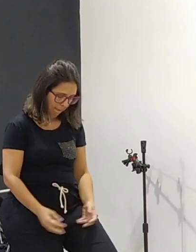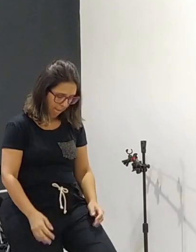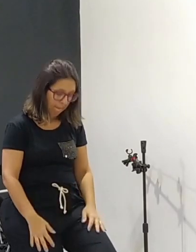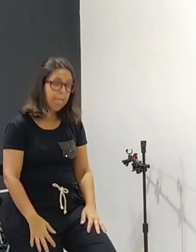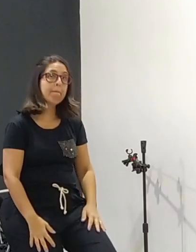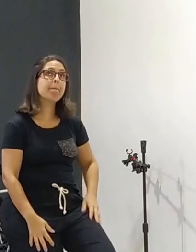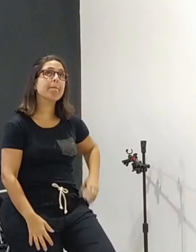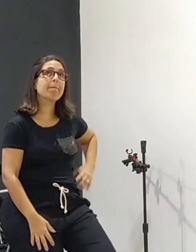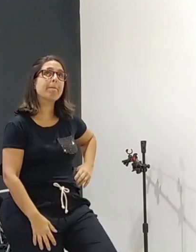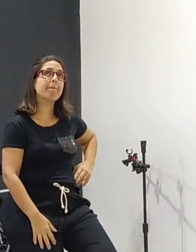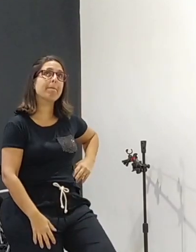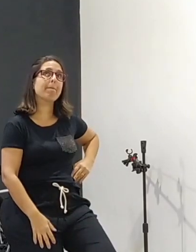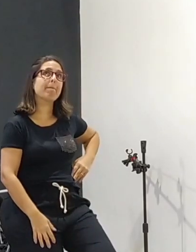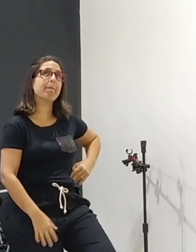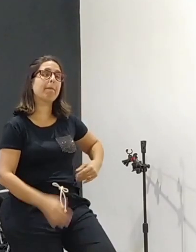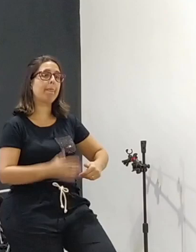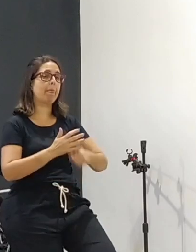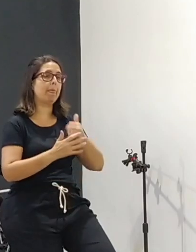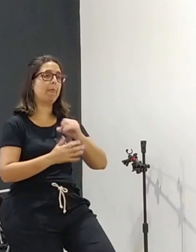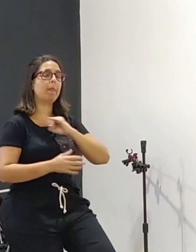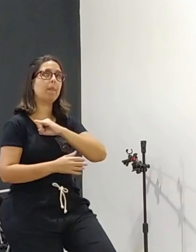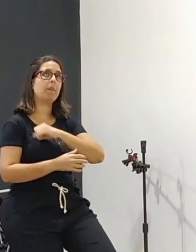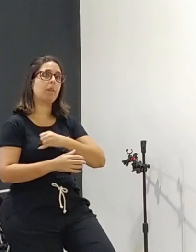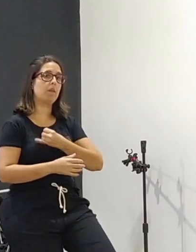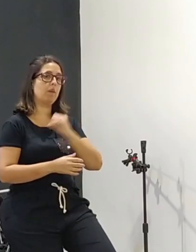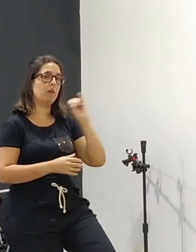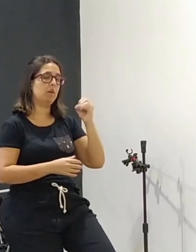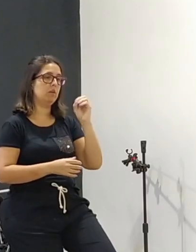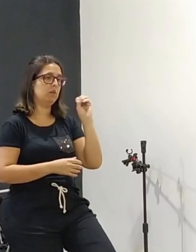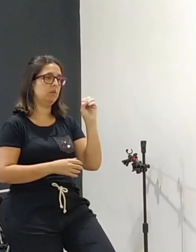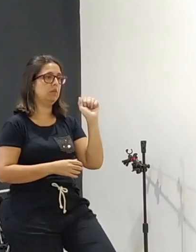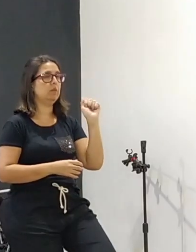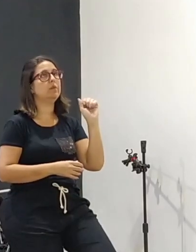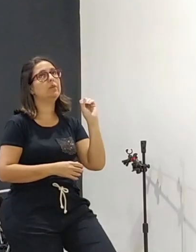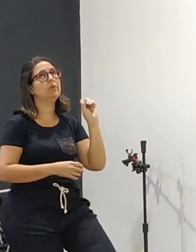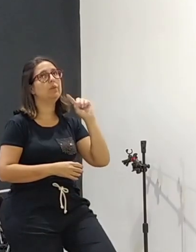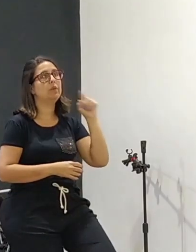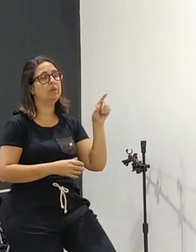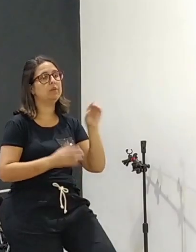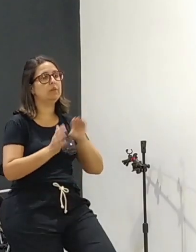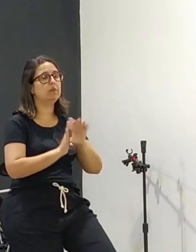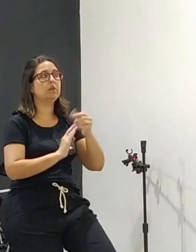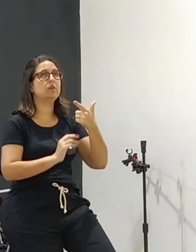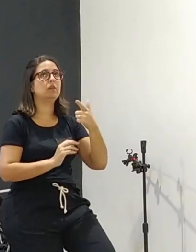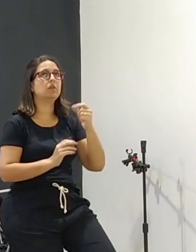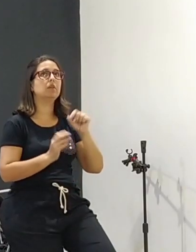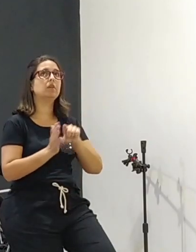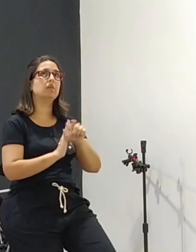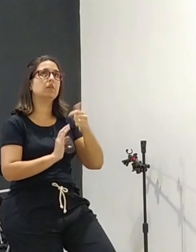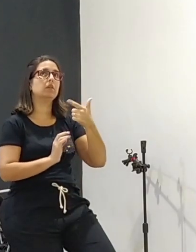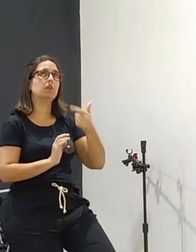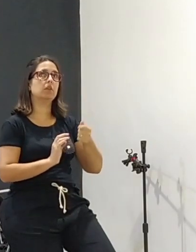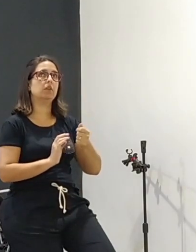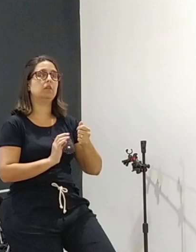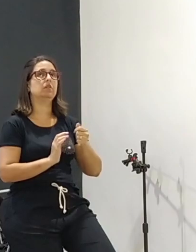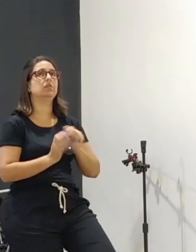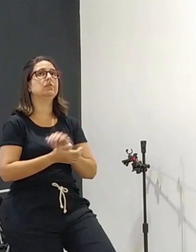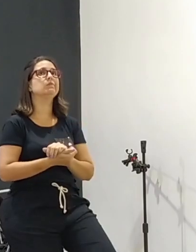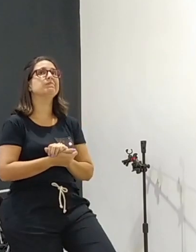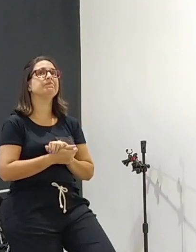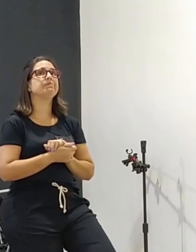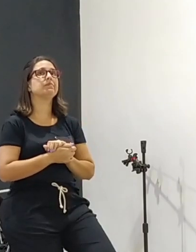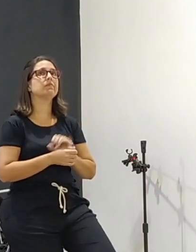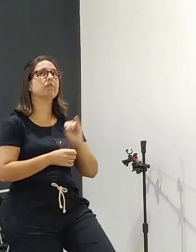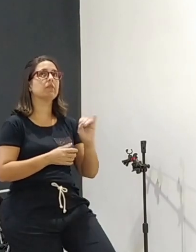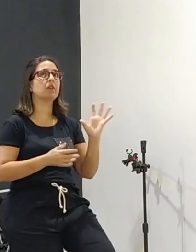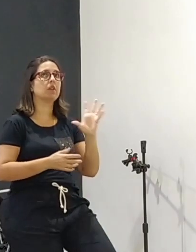1 João 2,15 vai dizer: não ameis o mundo, nem o que no mundo há. Se alguém ama o mundo, o amor do Pai não